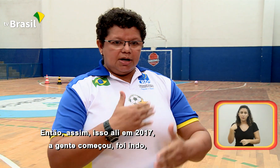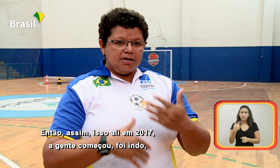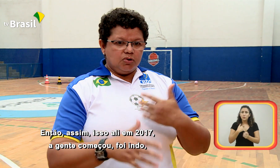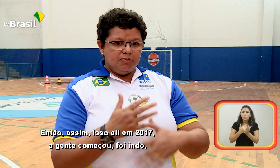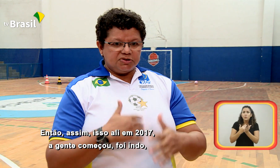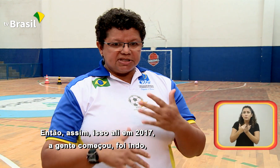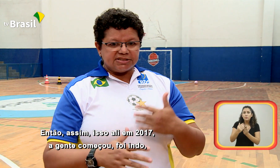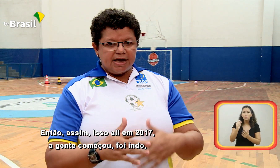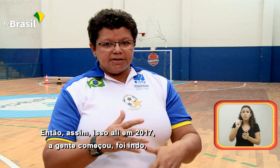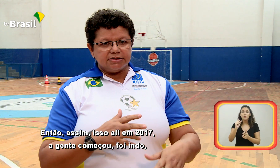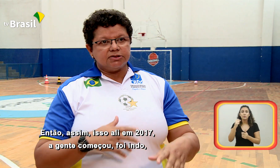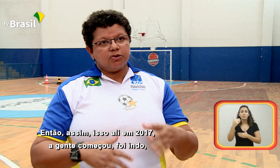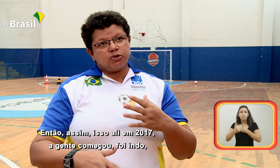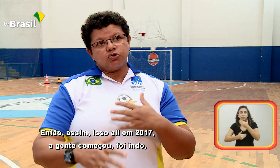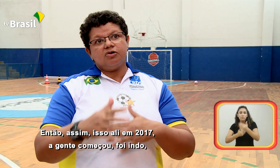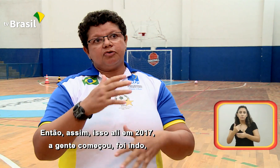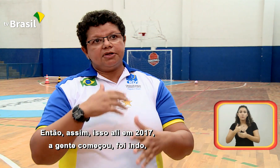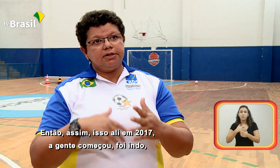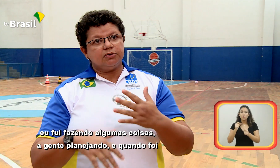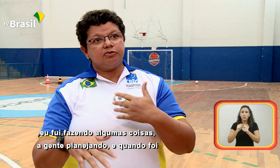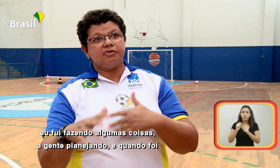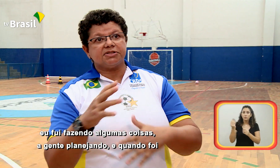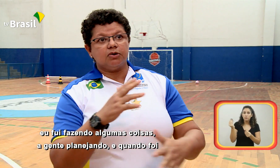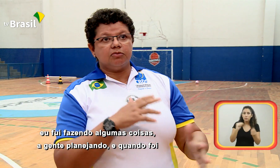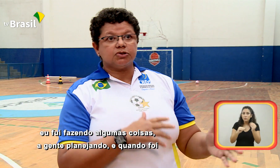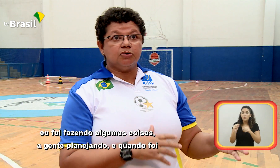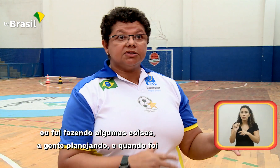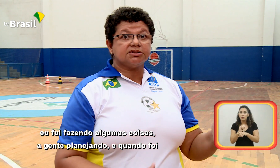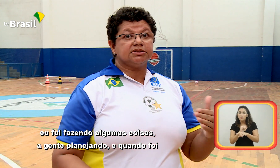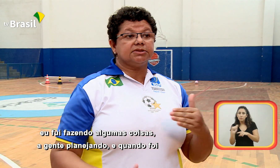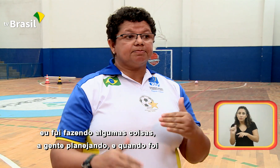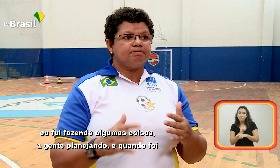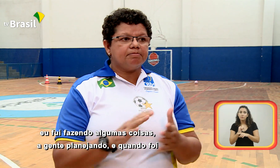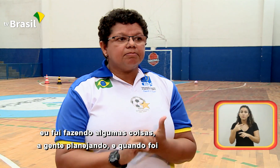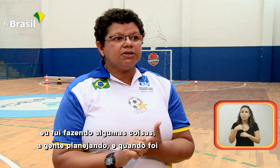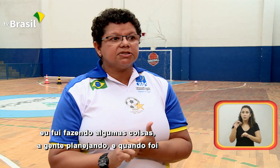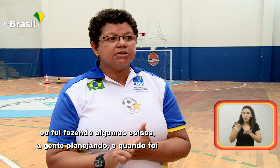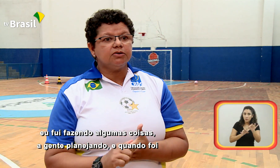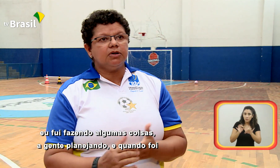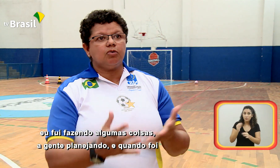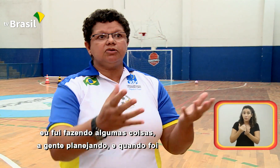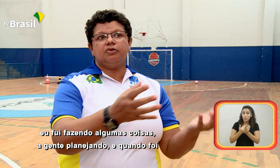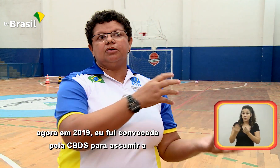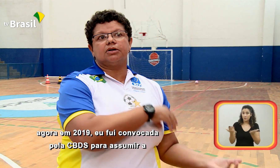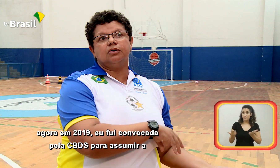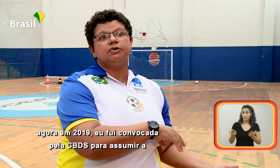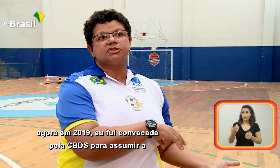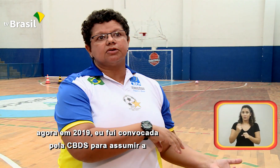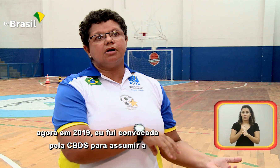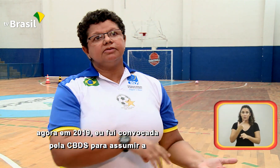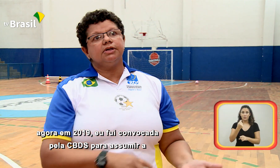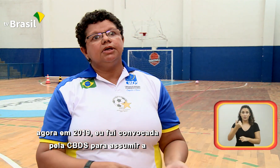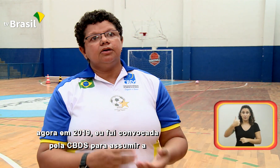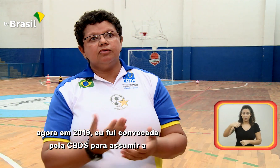em 2017, a gente começou, foi indo, eu fui fazendo algumas coisas, a gente planejando, e quando foi agora 2019, eu